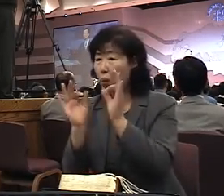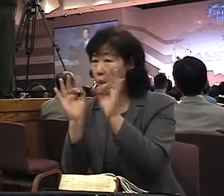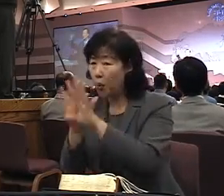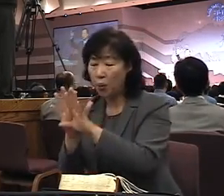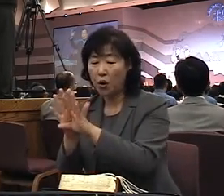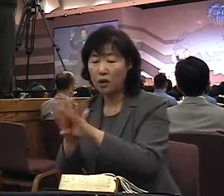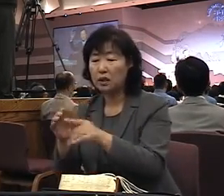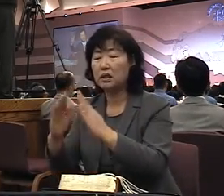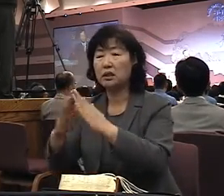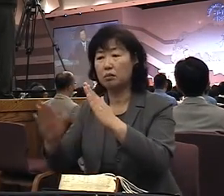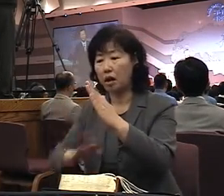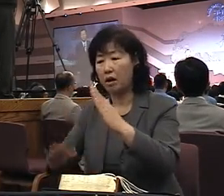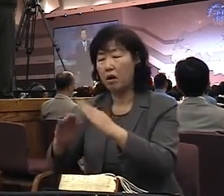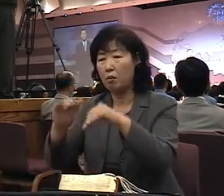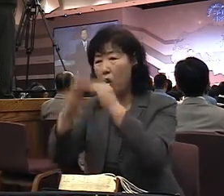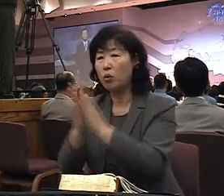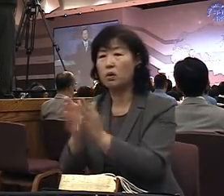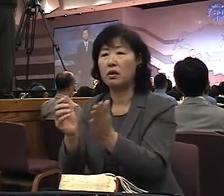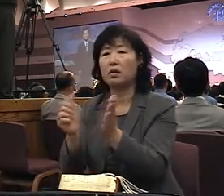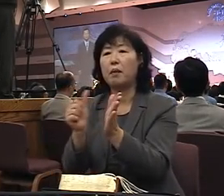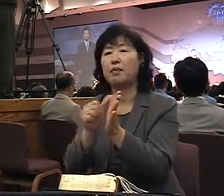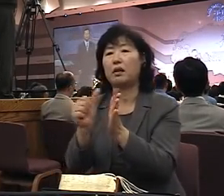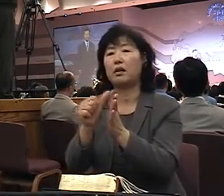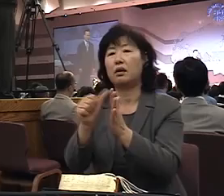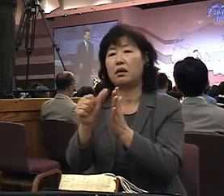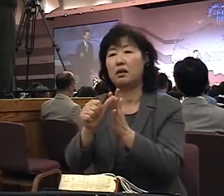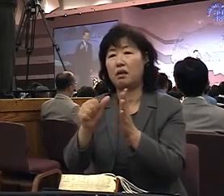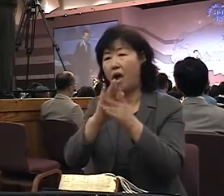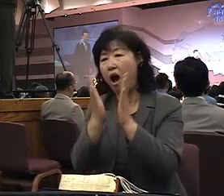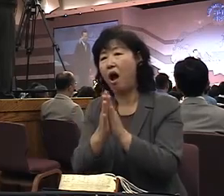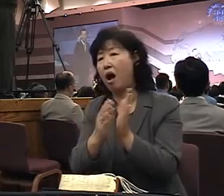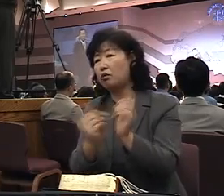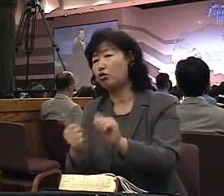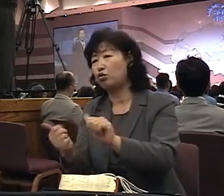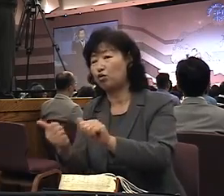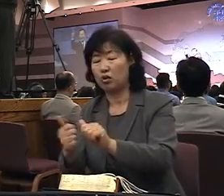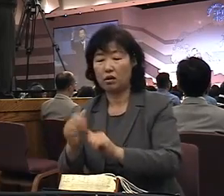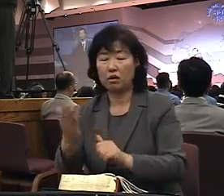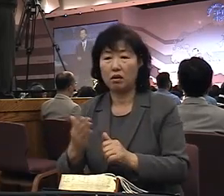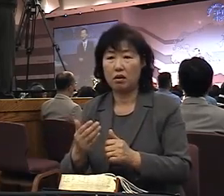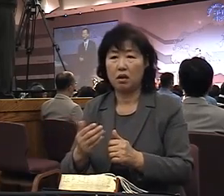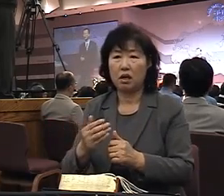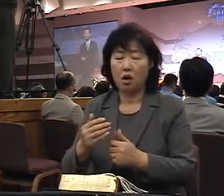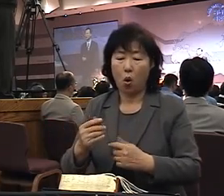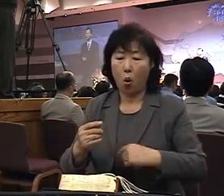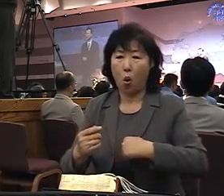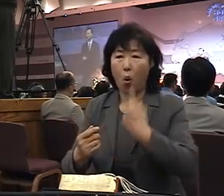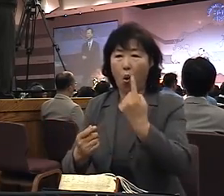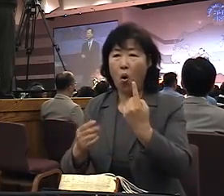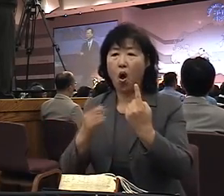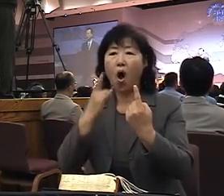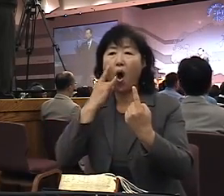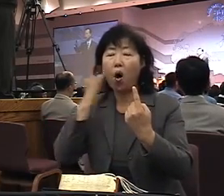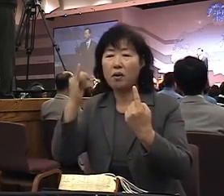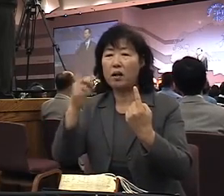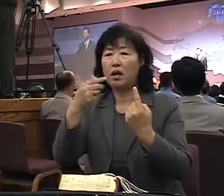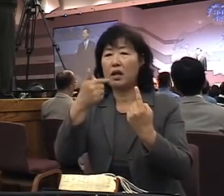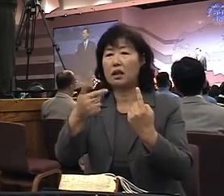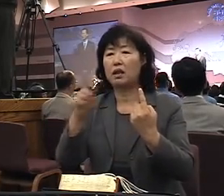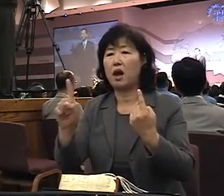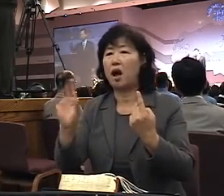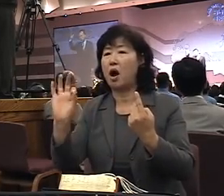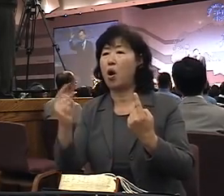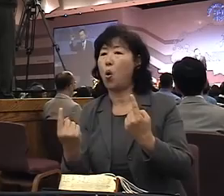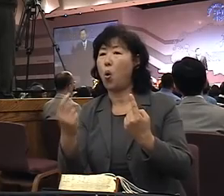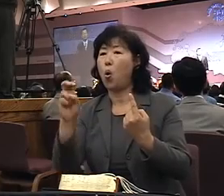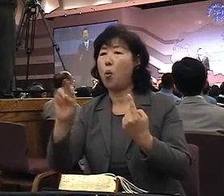그 집안의 모든 남자들이 죽게 됩니다. 그래서 남은 홀 어머니 나오미와 두